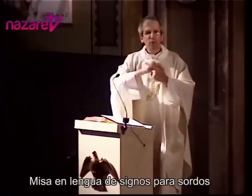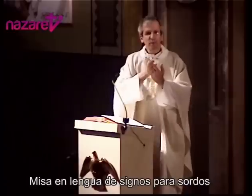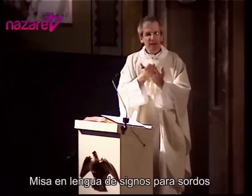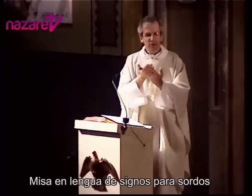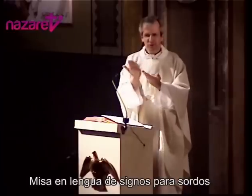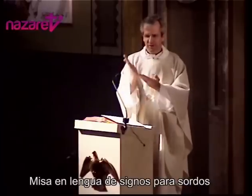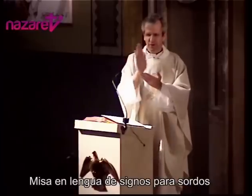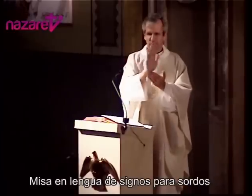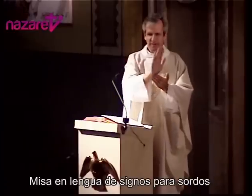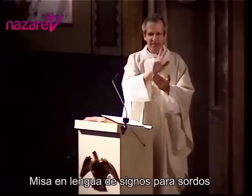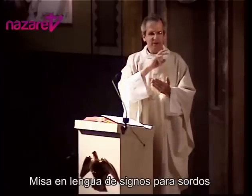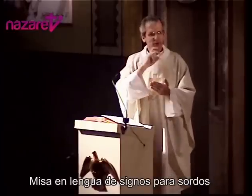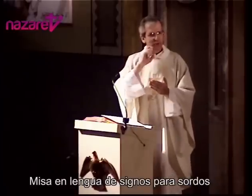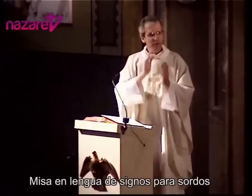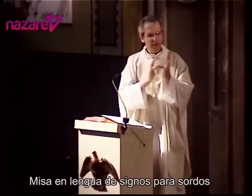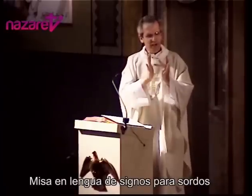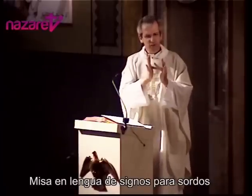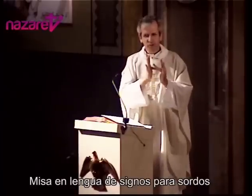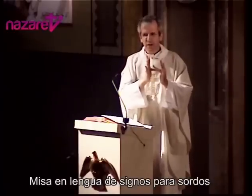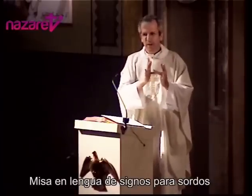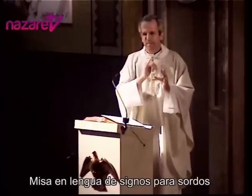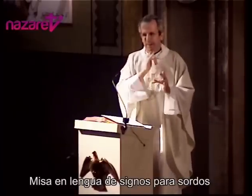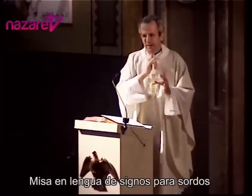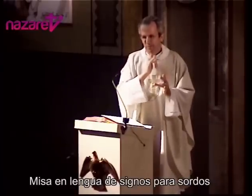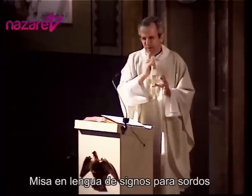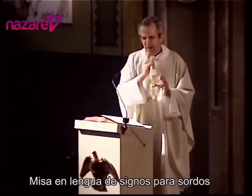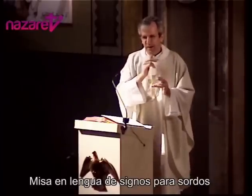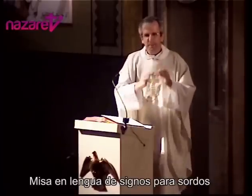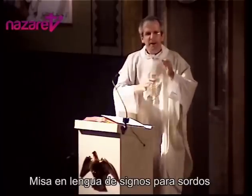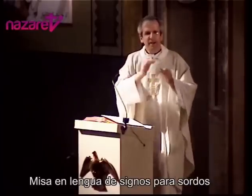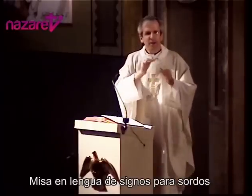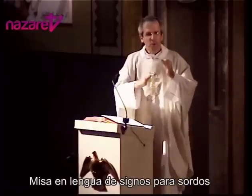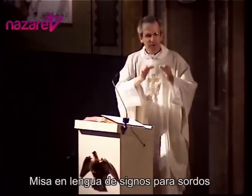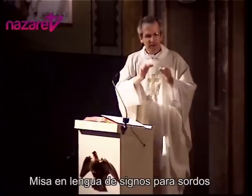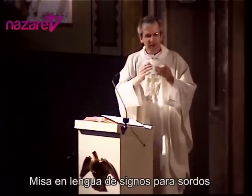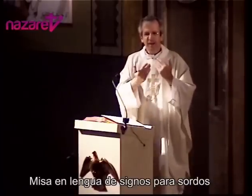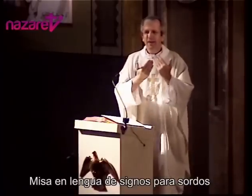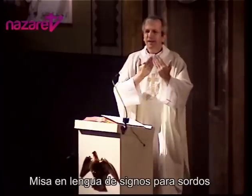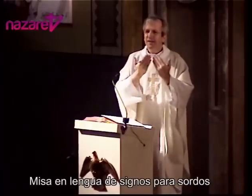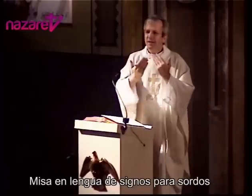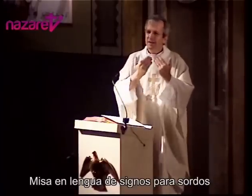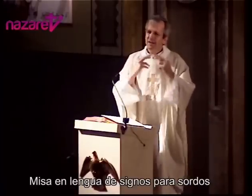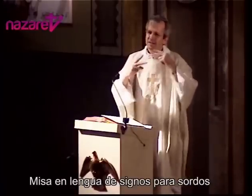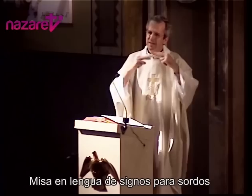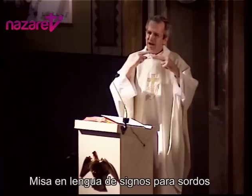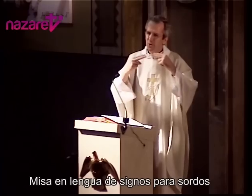Pilatos lo presentan los judíos a Jesús para denunciarle, para que le juzgue. Y tiene ese diálogo